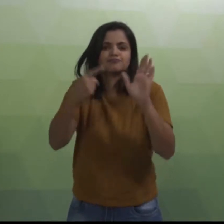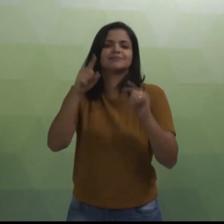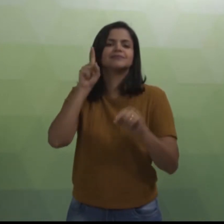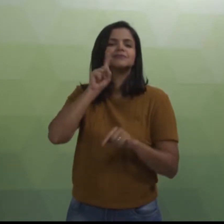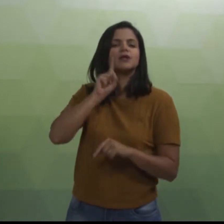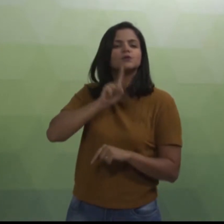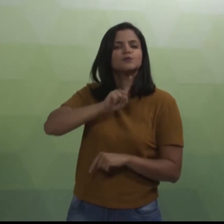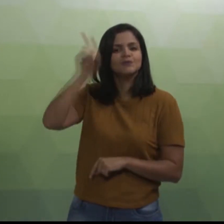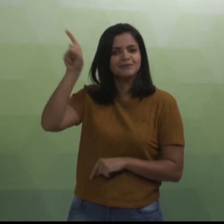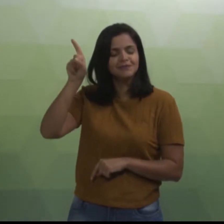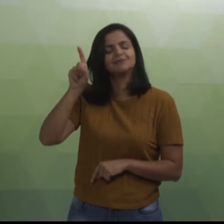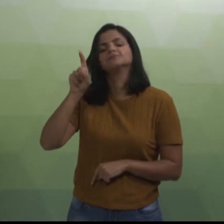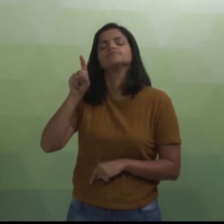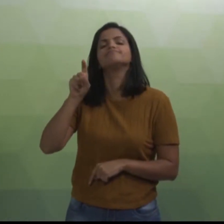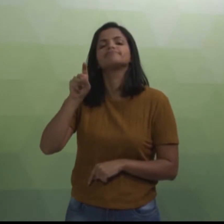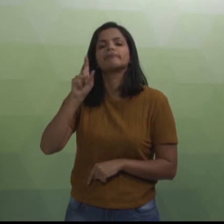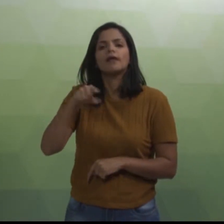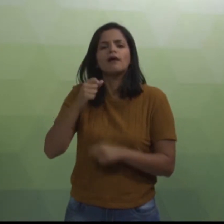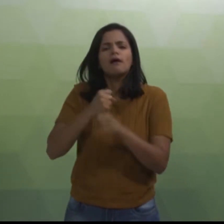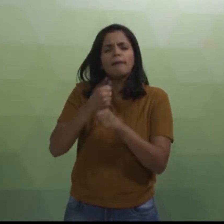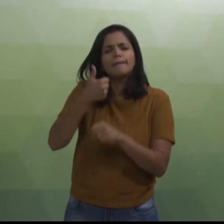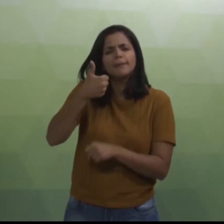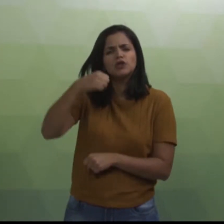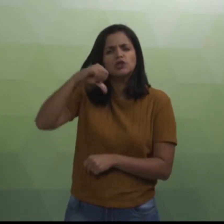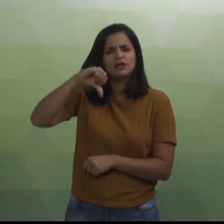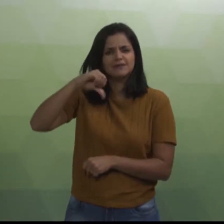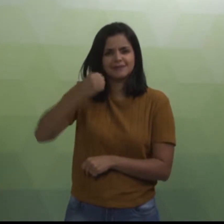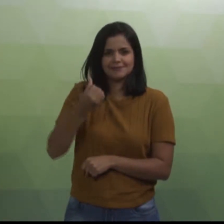nos Estados Unidos, em 1960,